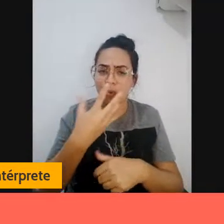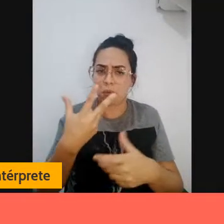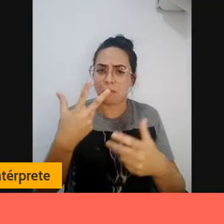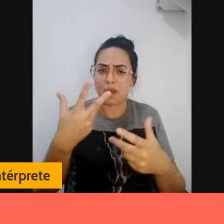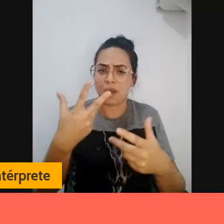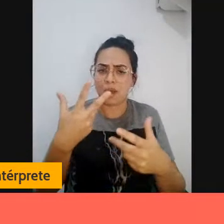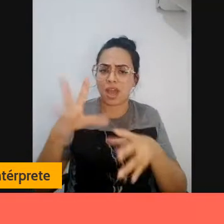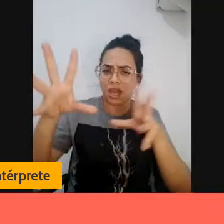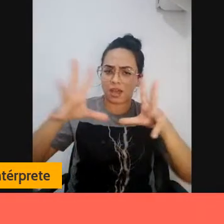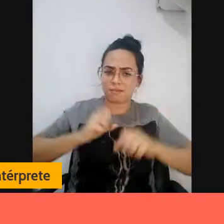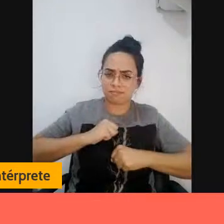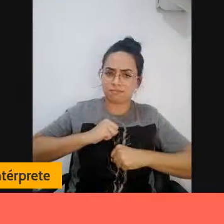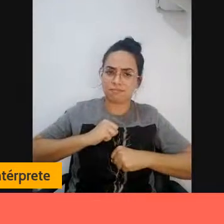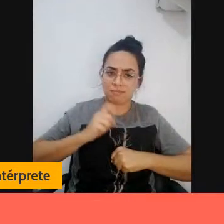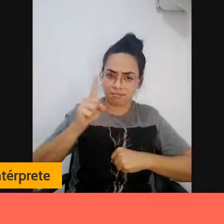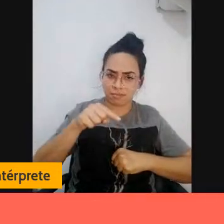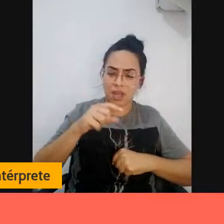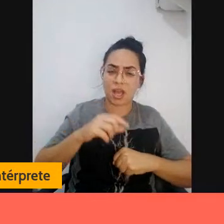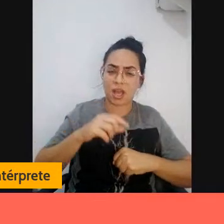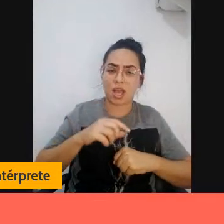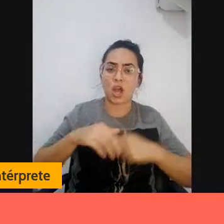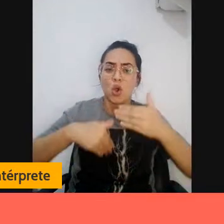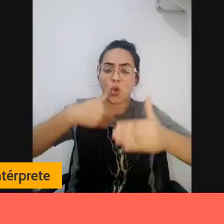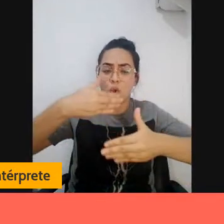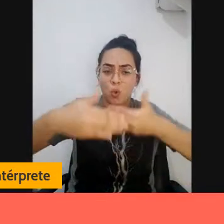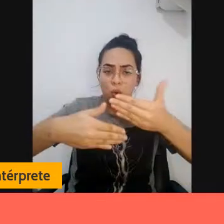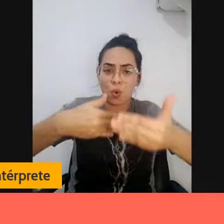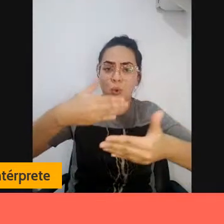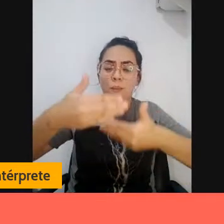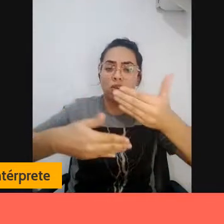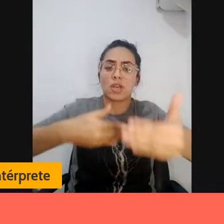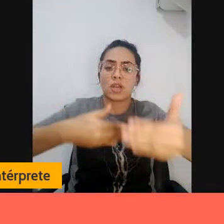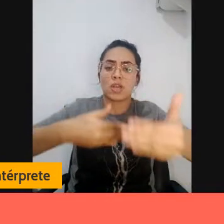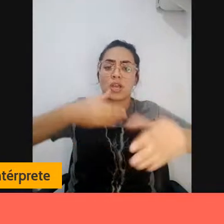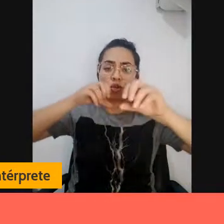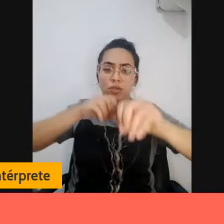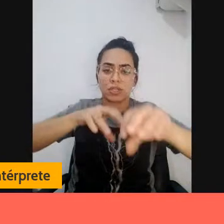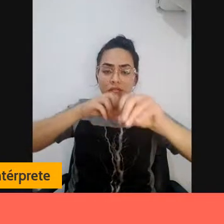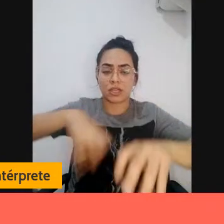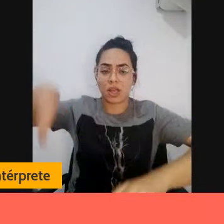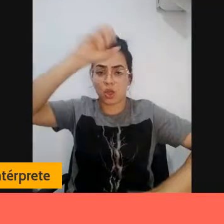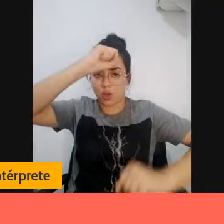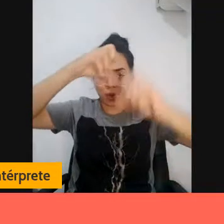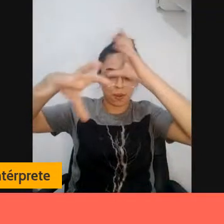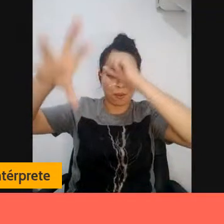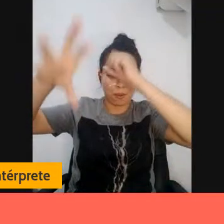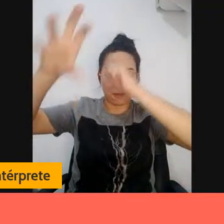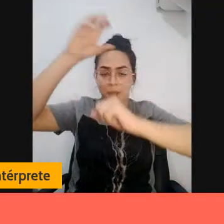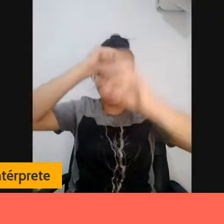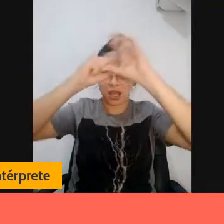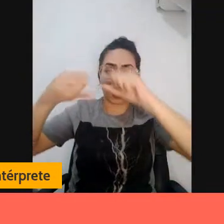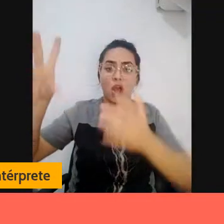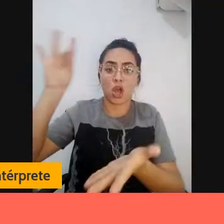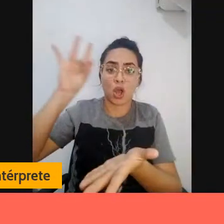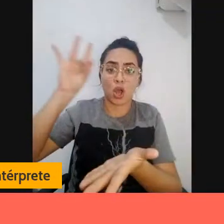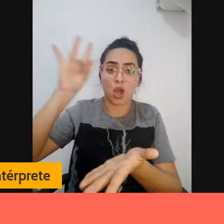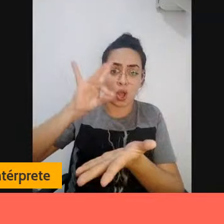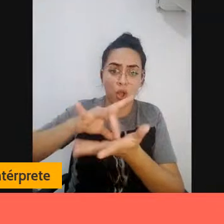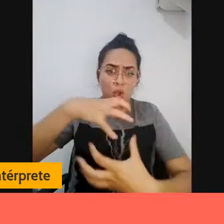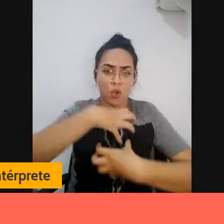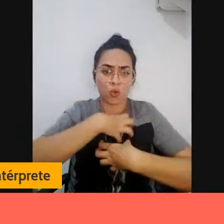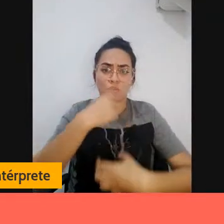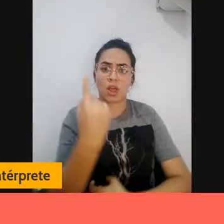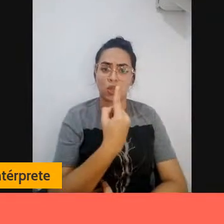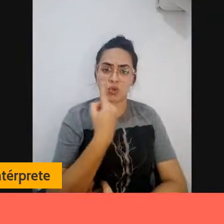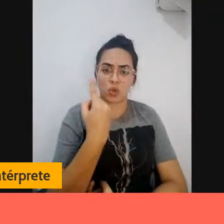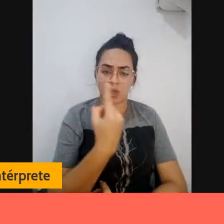adquirido? O processo de ensino-aprendizagem é um ato individual ou um